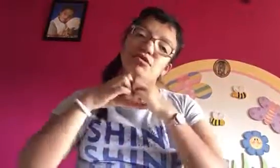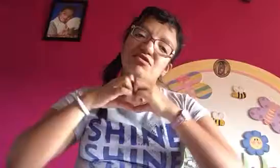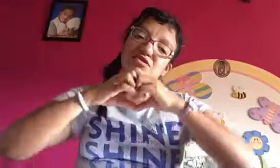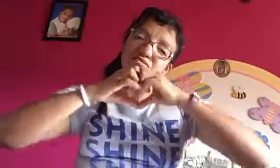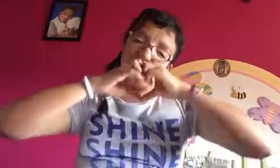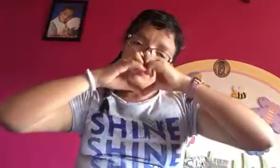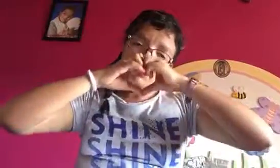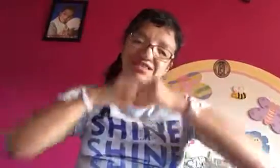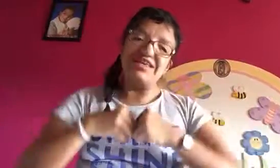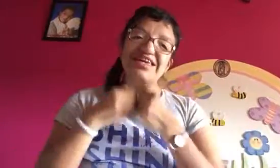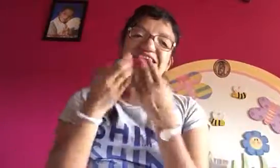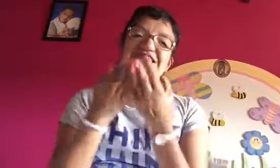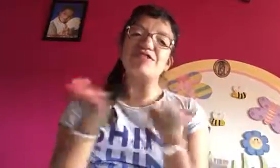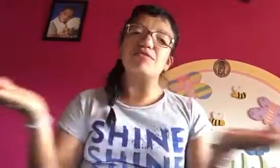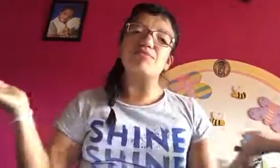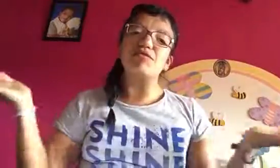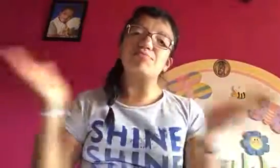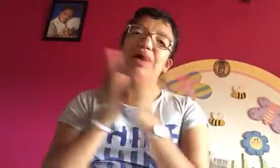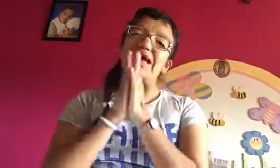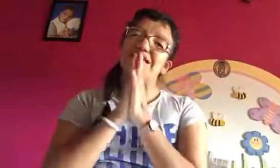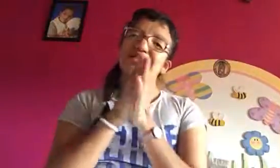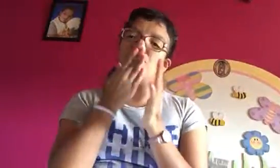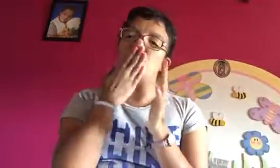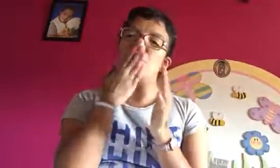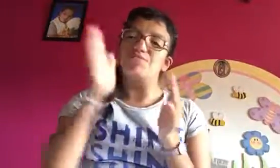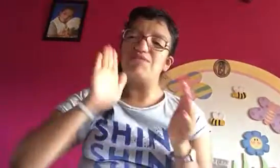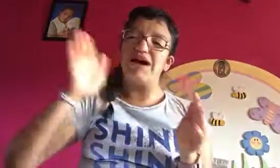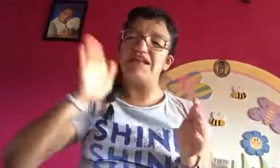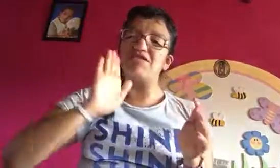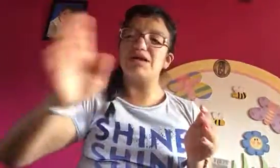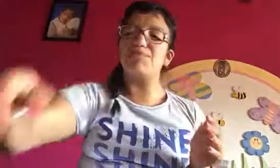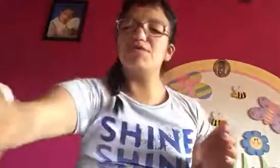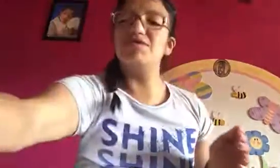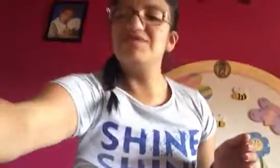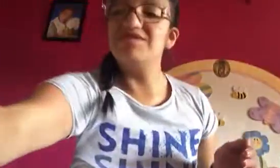amo mucho con todo mi corazón y nos vemos mañana. Bye, los amo.